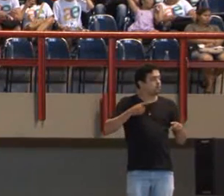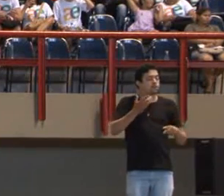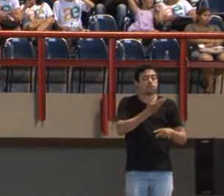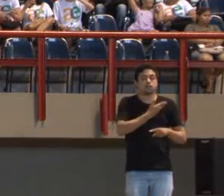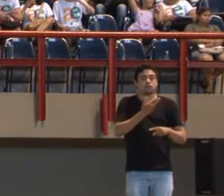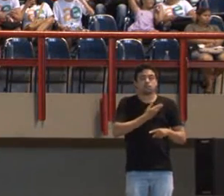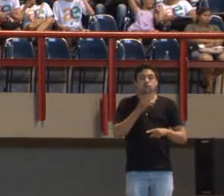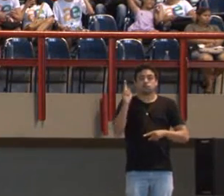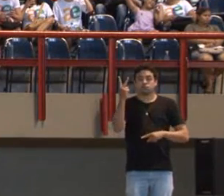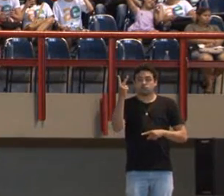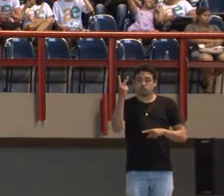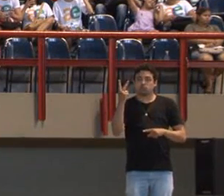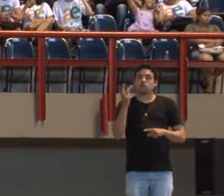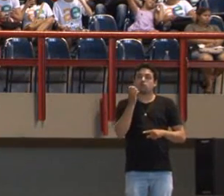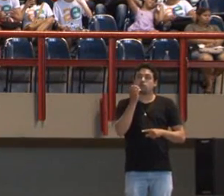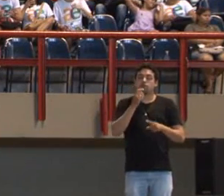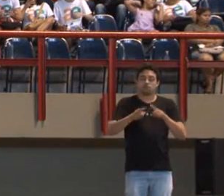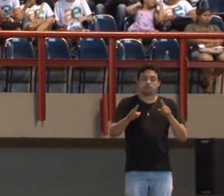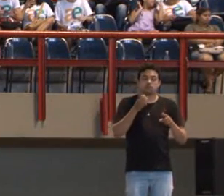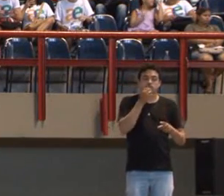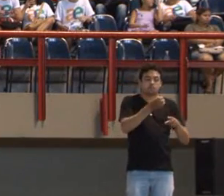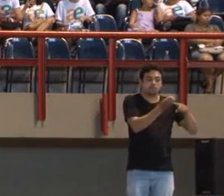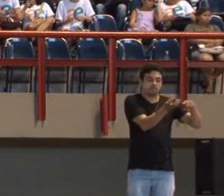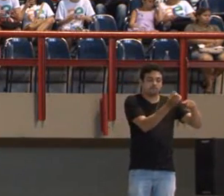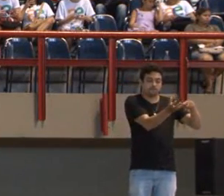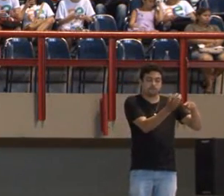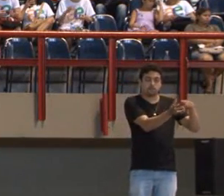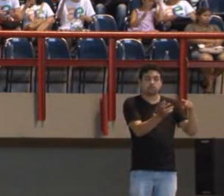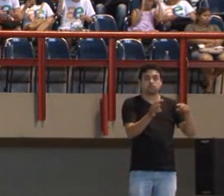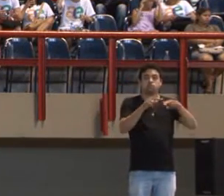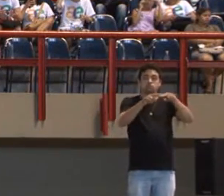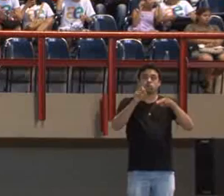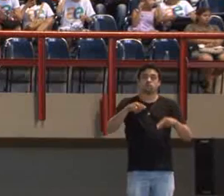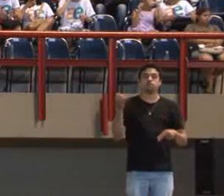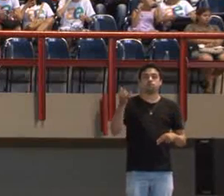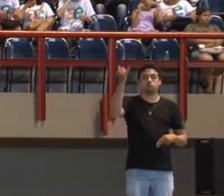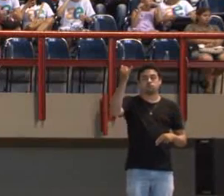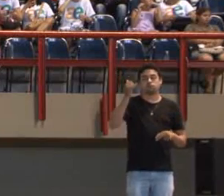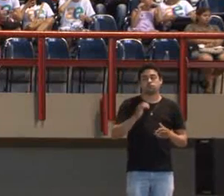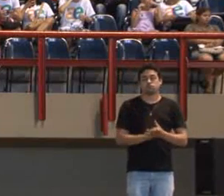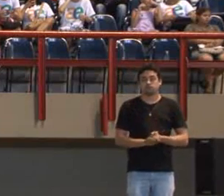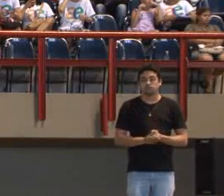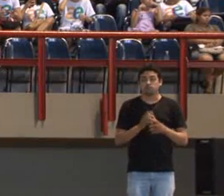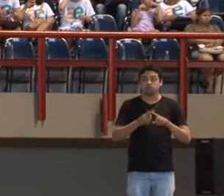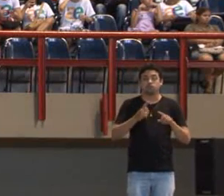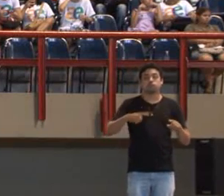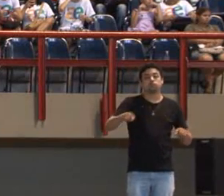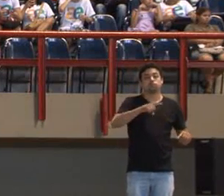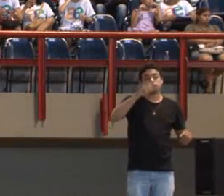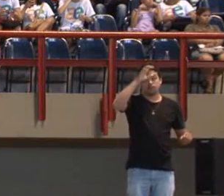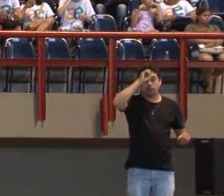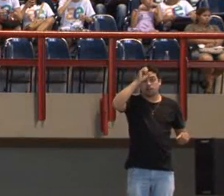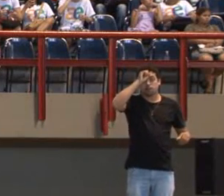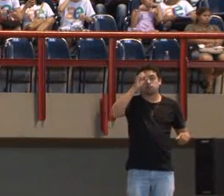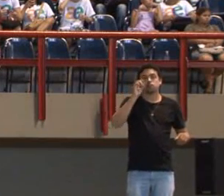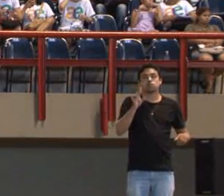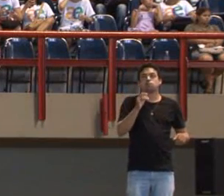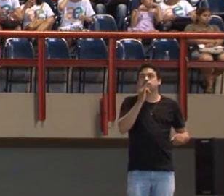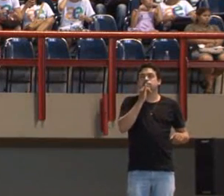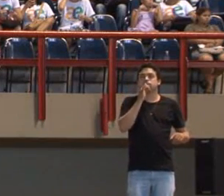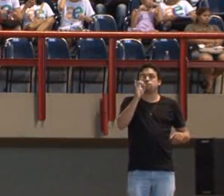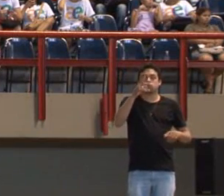ajuda em história e é bom em física. Isso é fundamental. O aprendizado não se